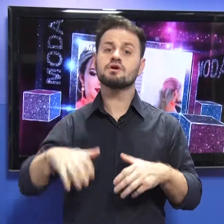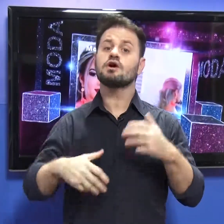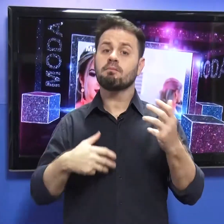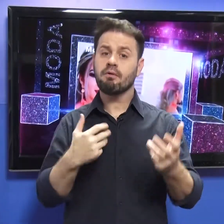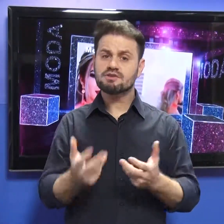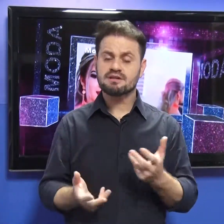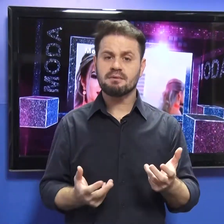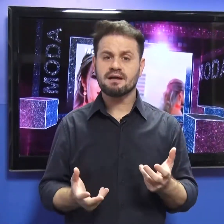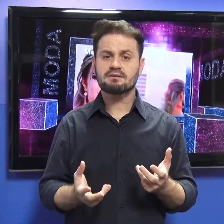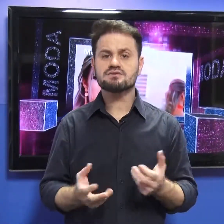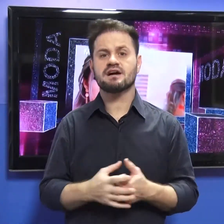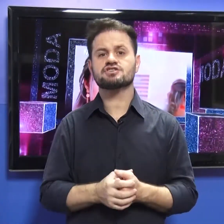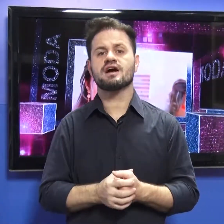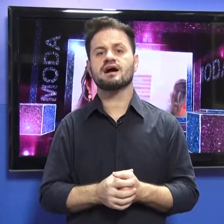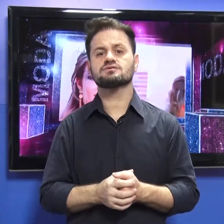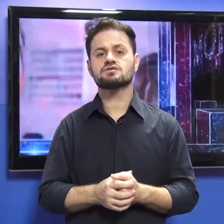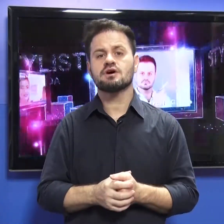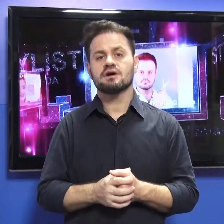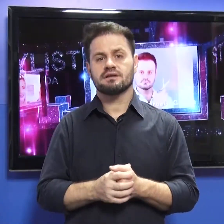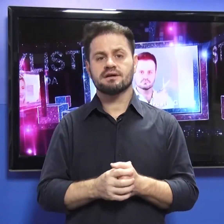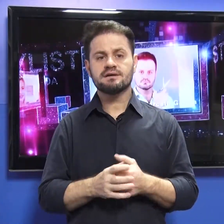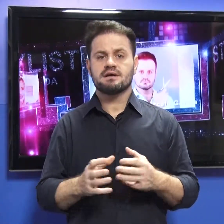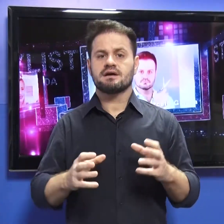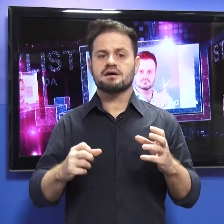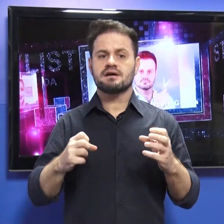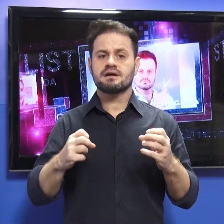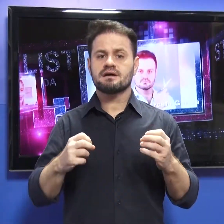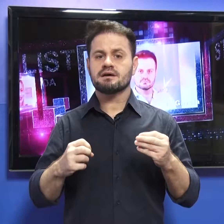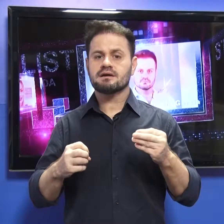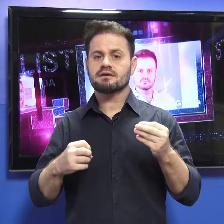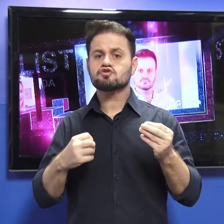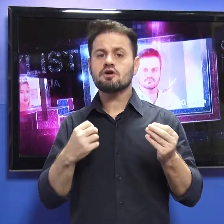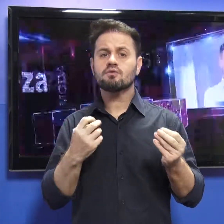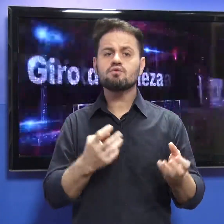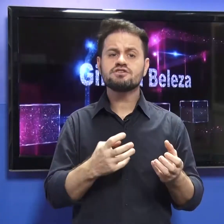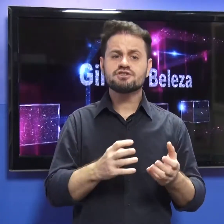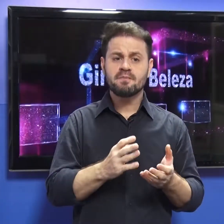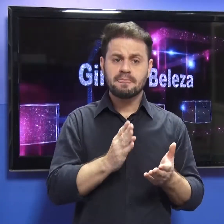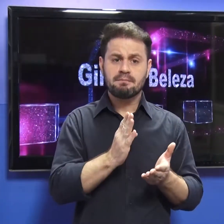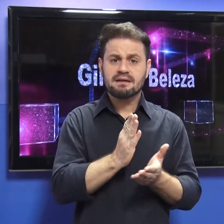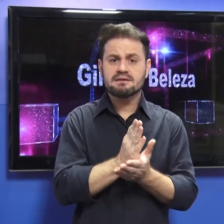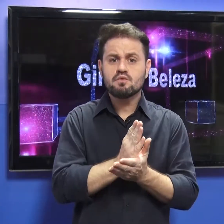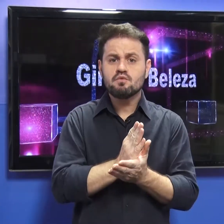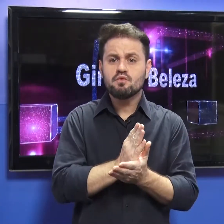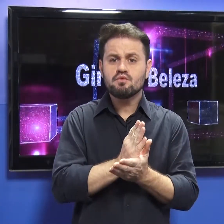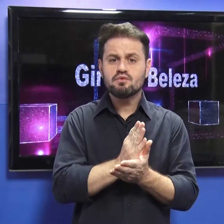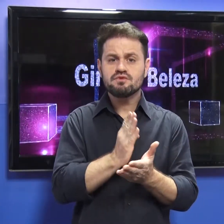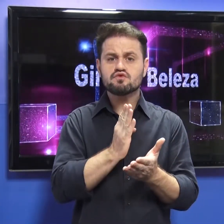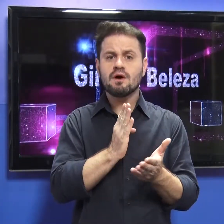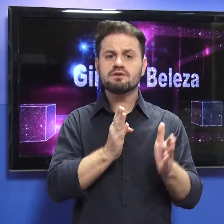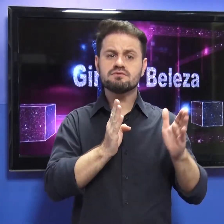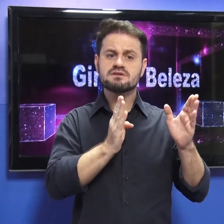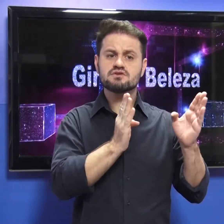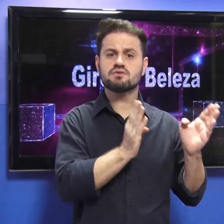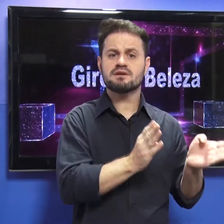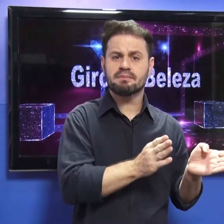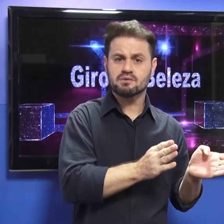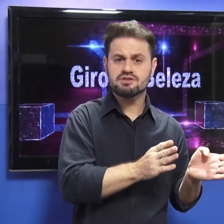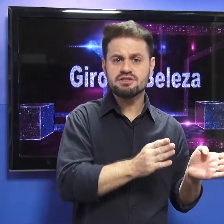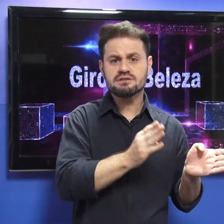pode trabalhar com os cacheados né só cuide para que um visual que você escolha para um dia não